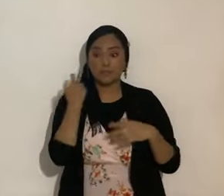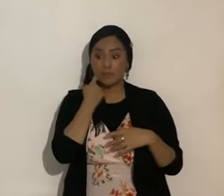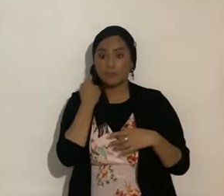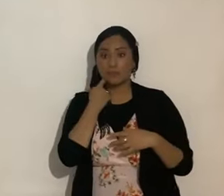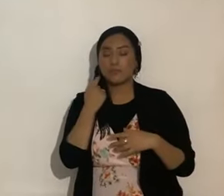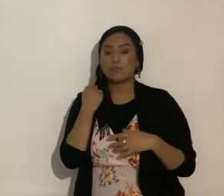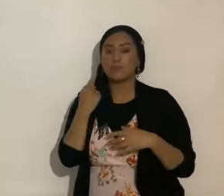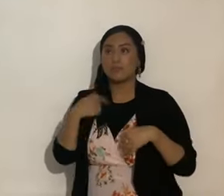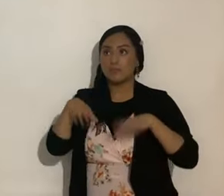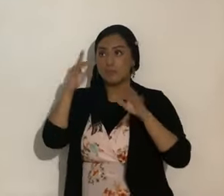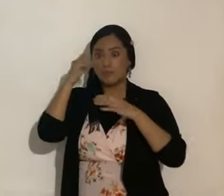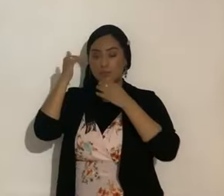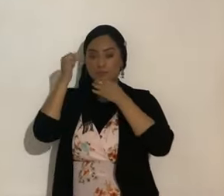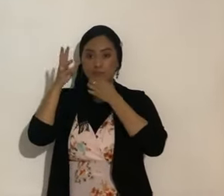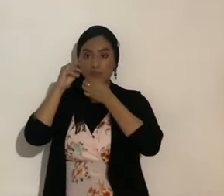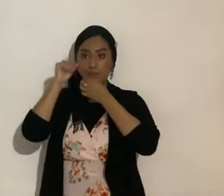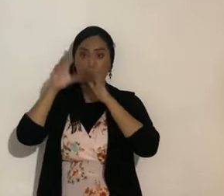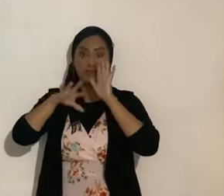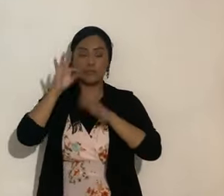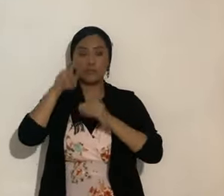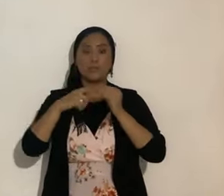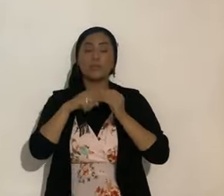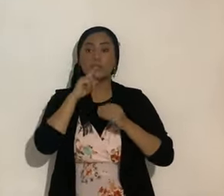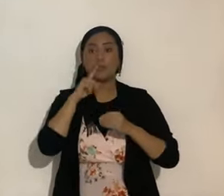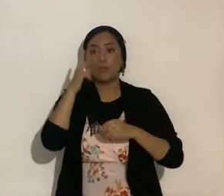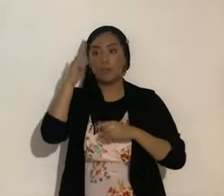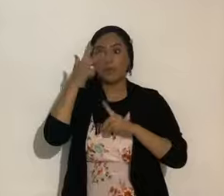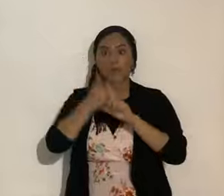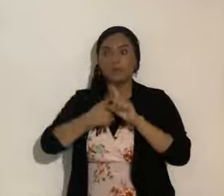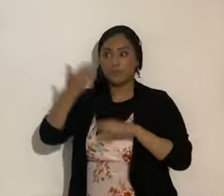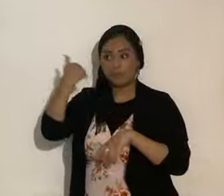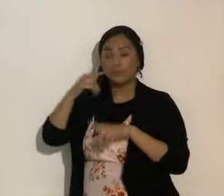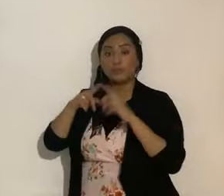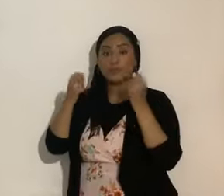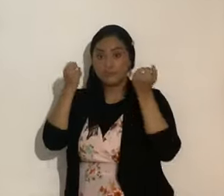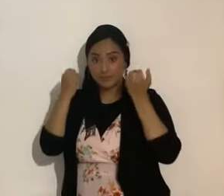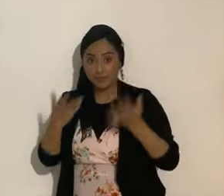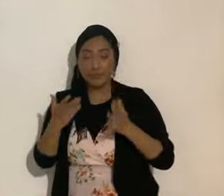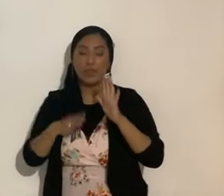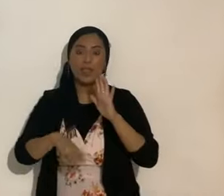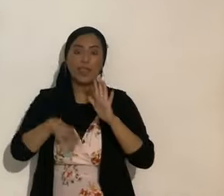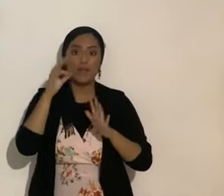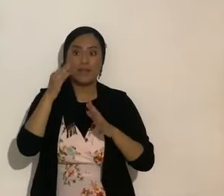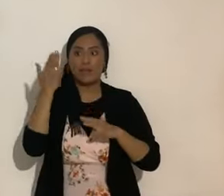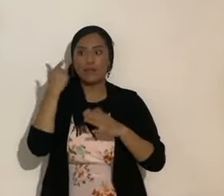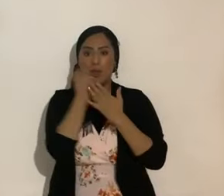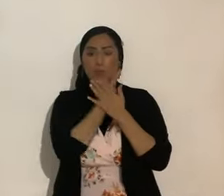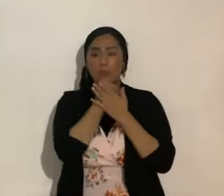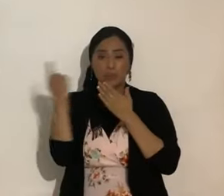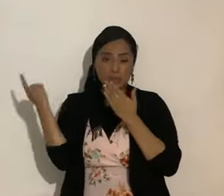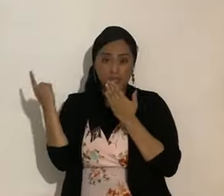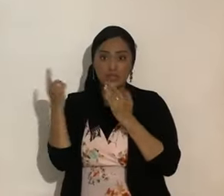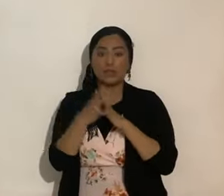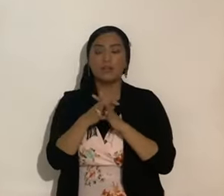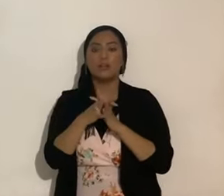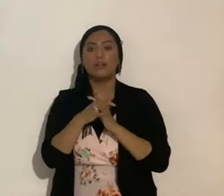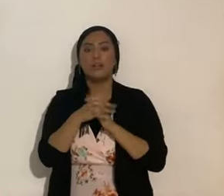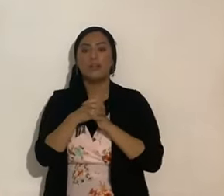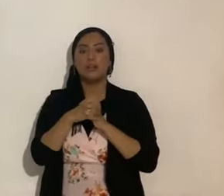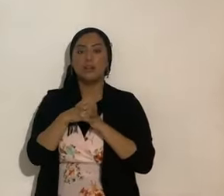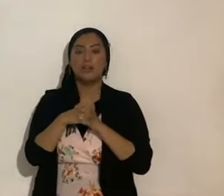nacer para Yahshua HaMashiach hace 3 meses. Pero muchos acaban de nacer hace una semana. Y